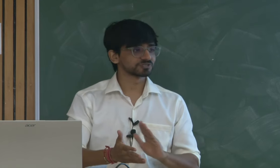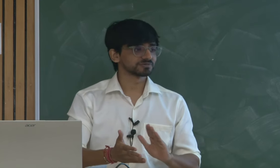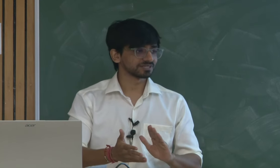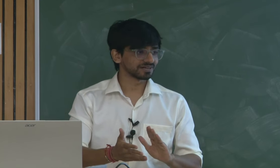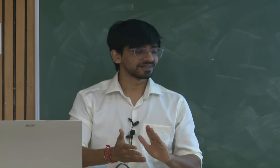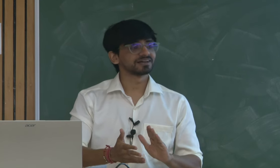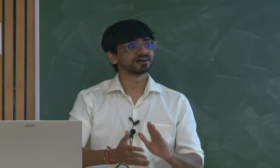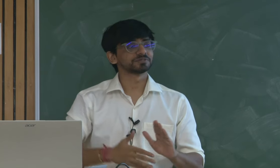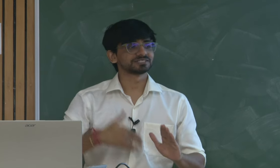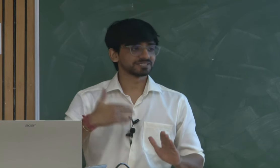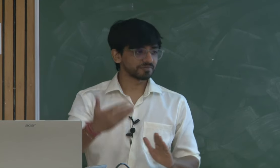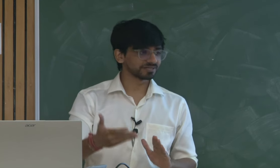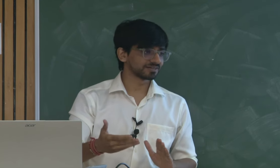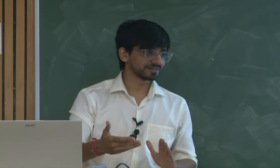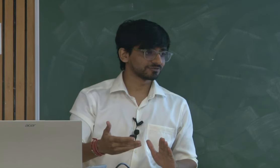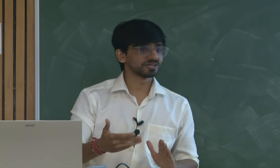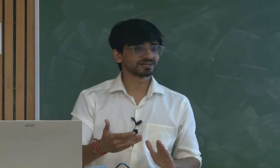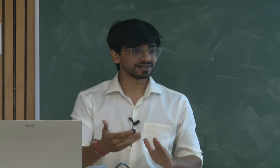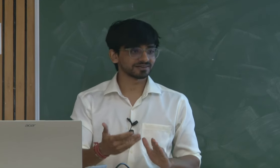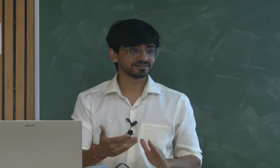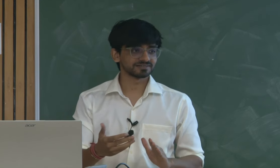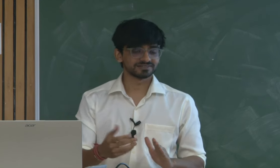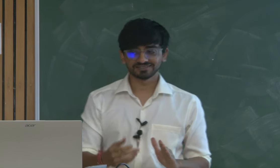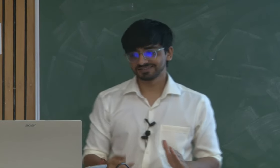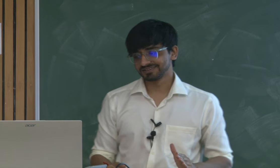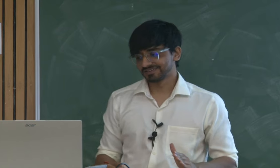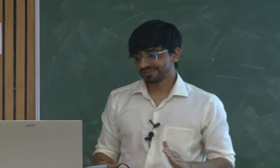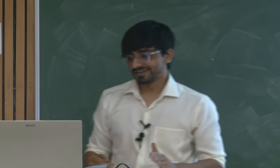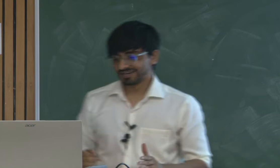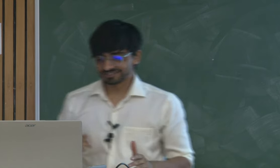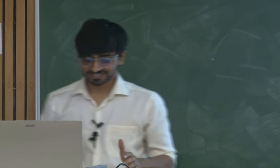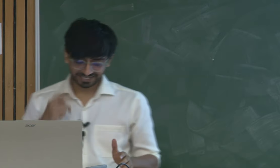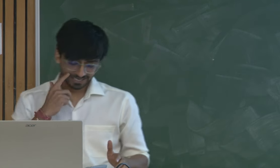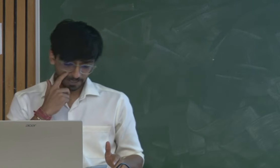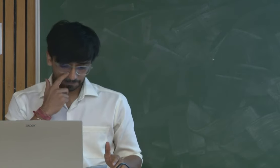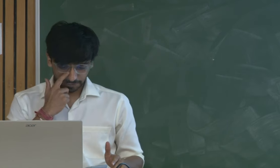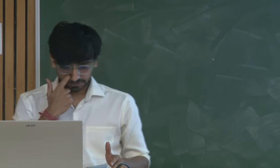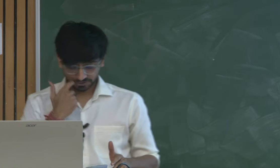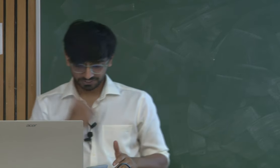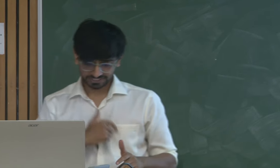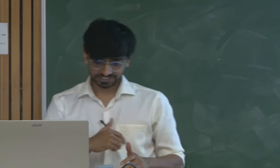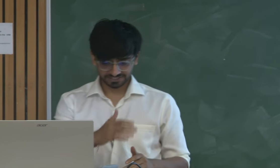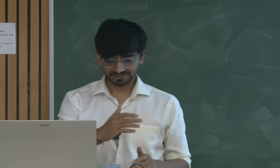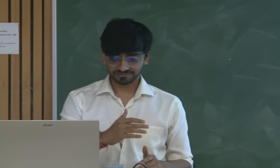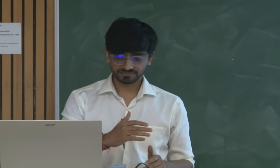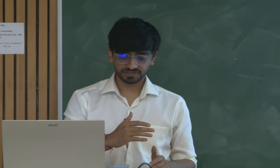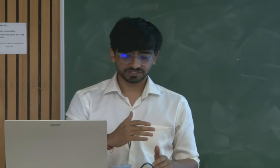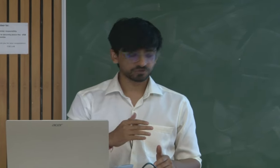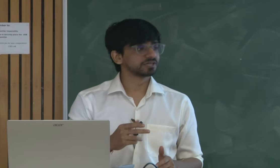को समझने के लिए, या आप किसी से भी बात करेंगे वो ज़्यादा क्लियर रहेगा. एंड सेकेंडली, ड्यूरिंग द सेशन